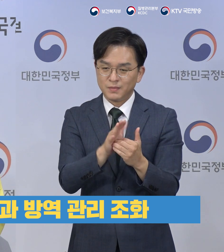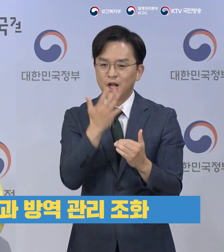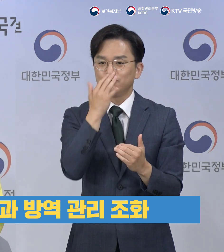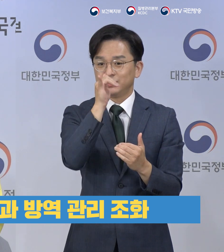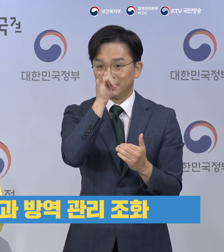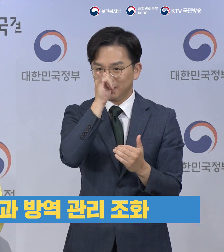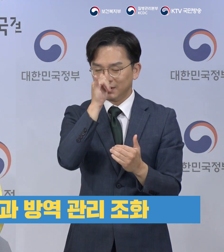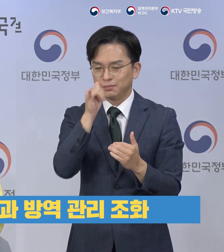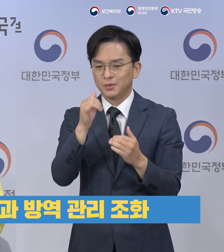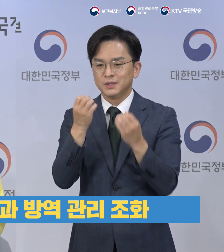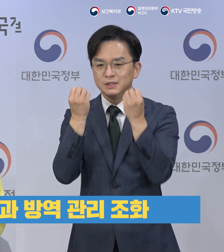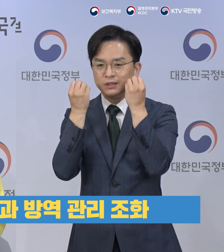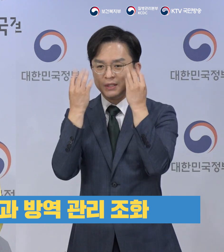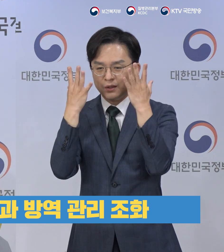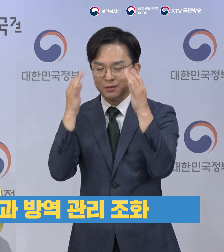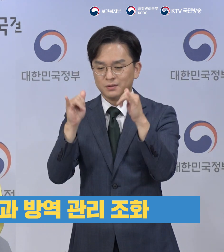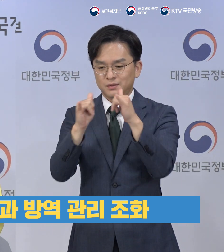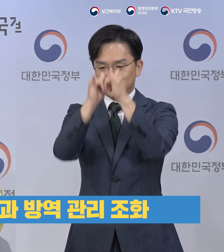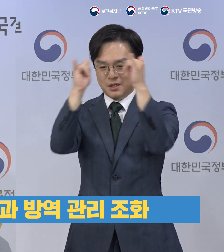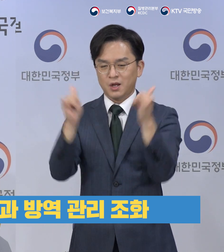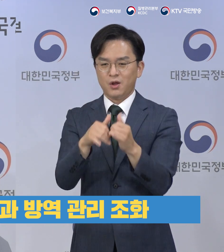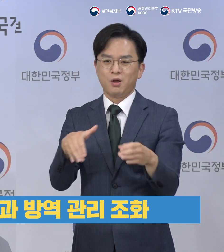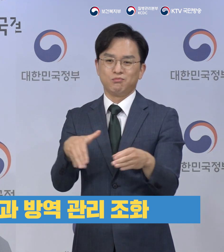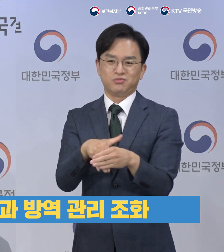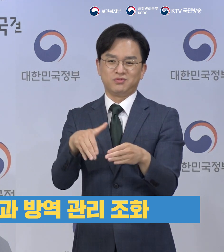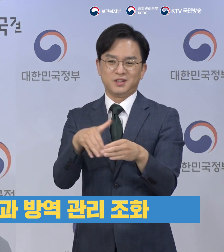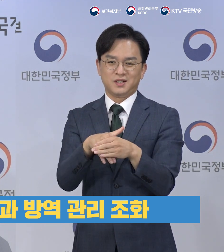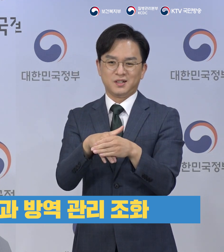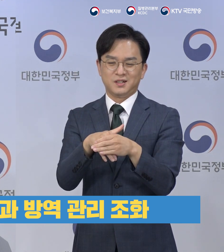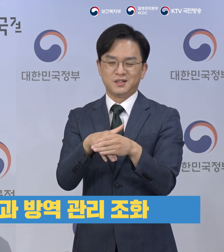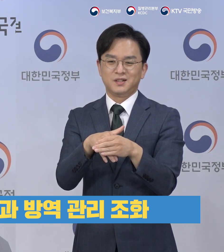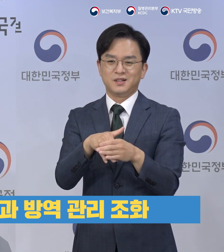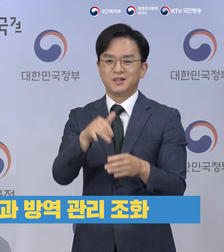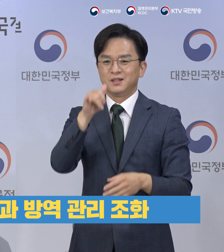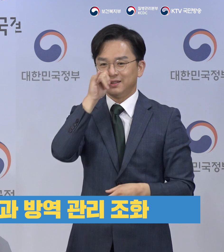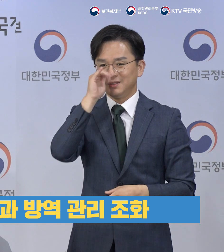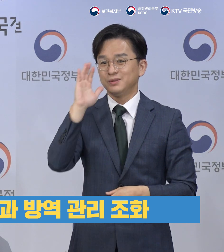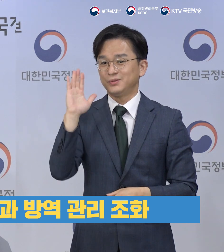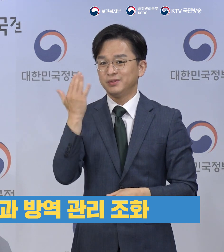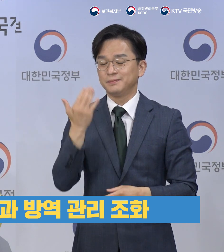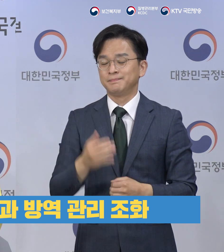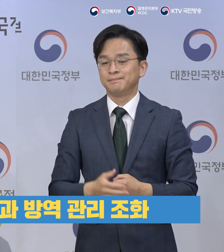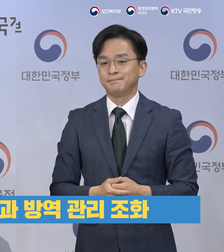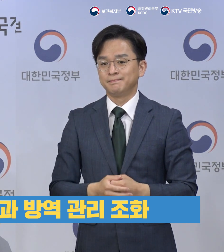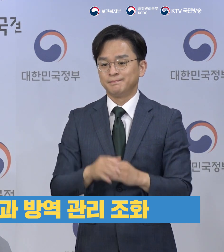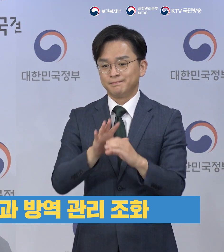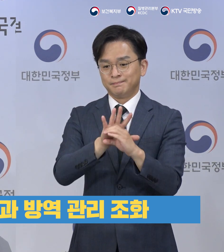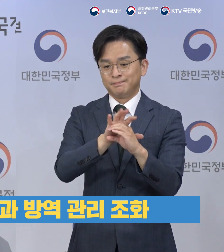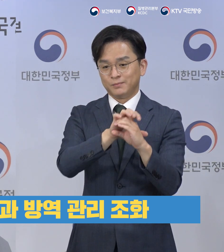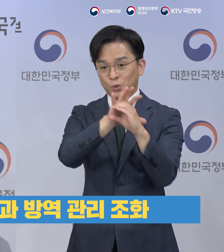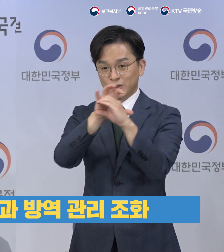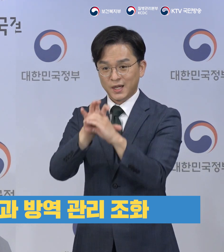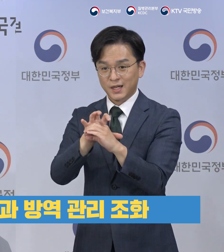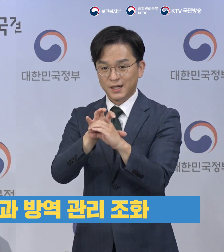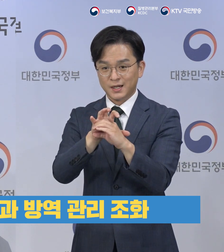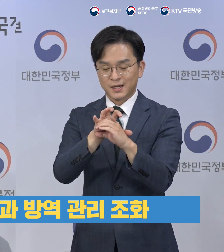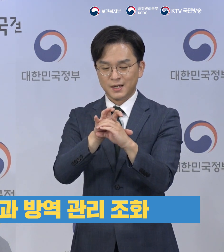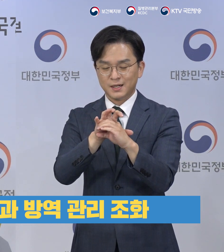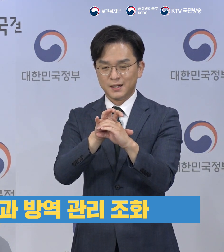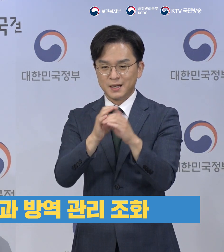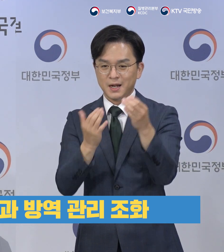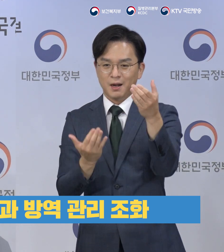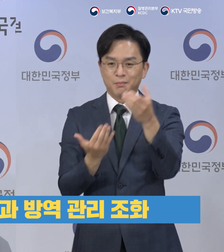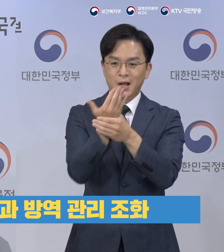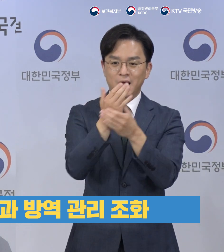코로나19와 공존하기 위해서는 생활과 방역이 조화되는 새로운 사회 문화를 기본적인 삶의 형태로